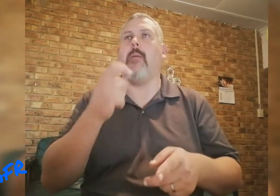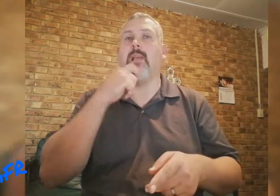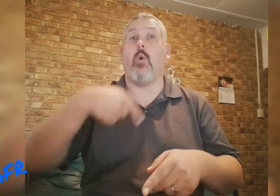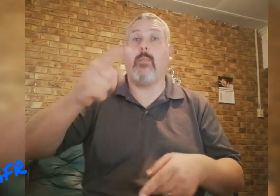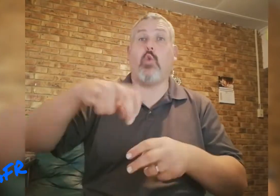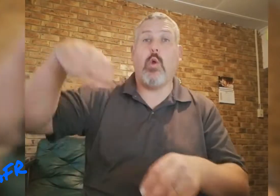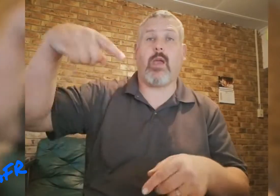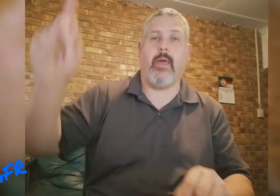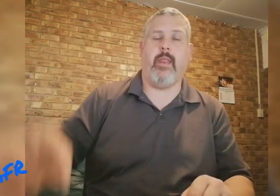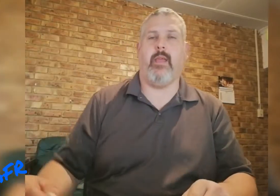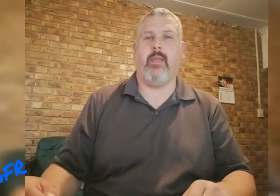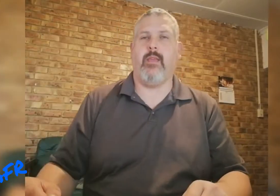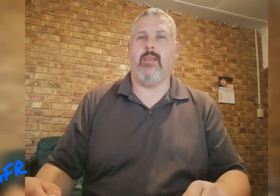wanneer mense op toer gaan,